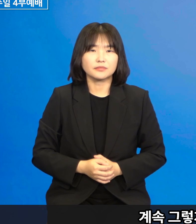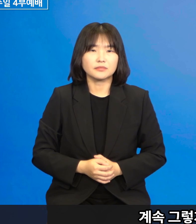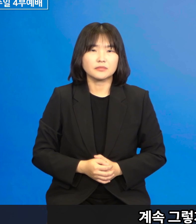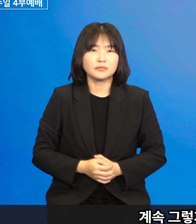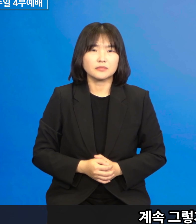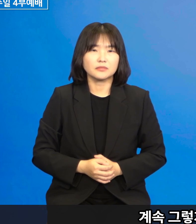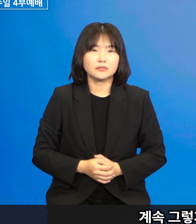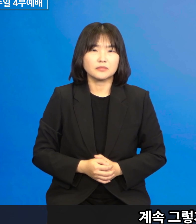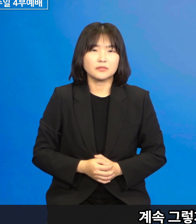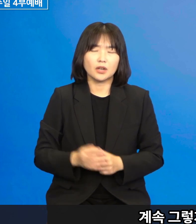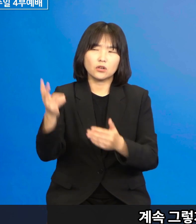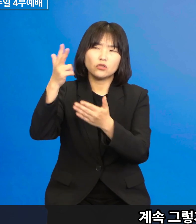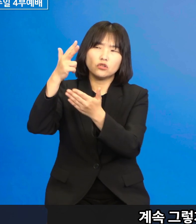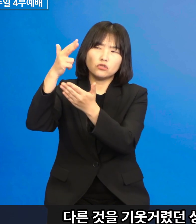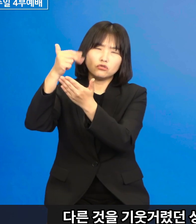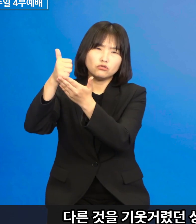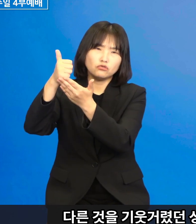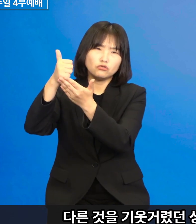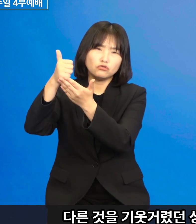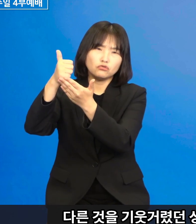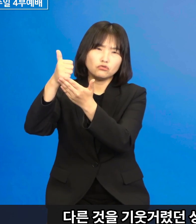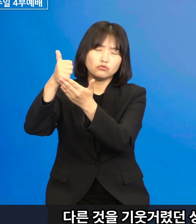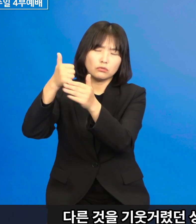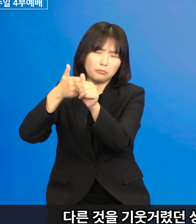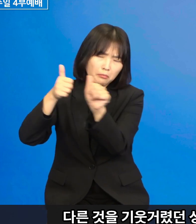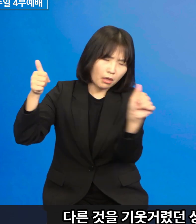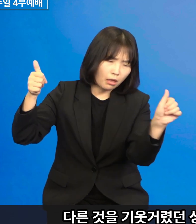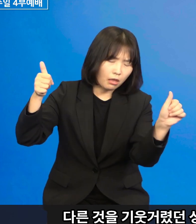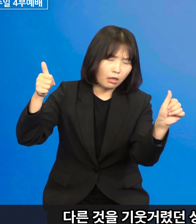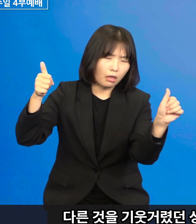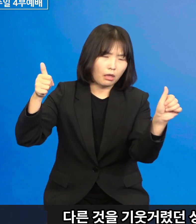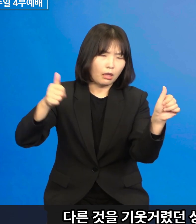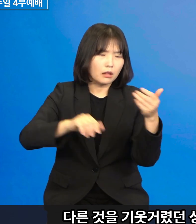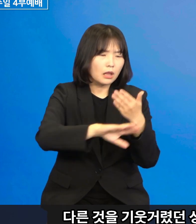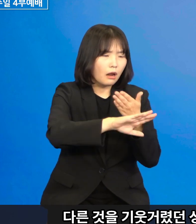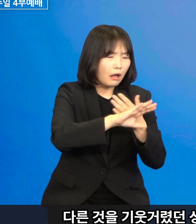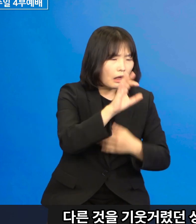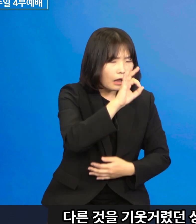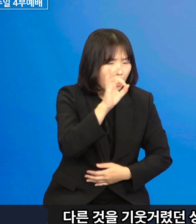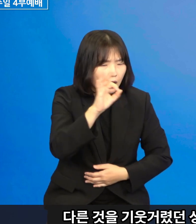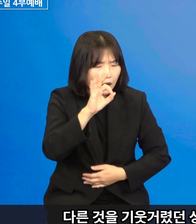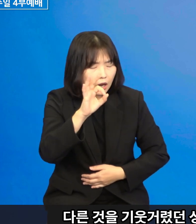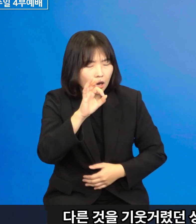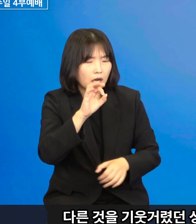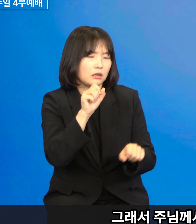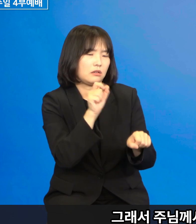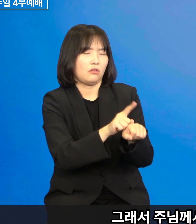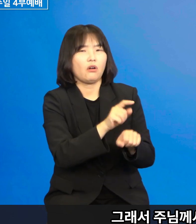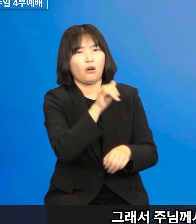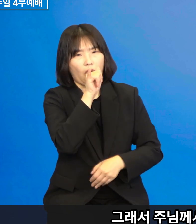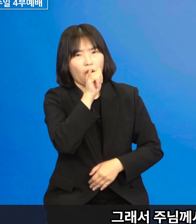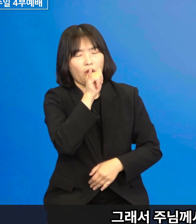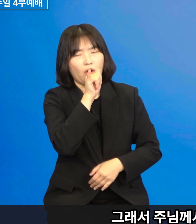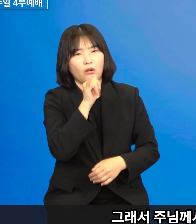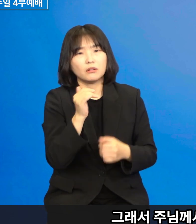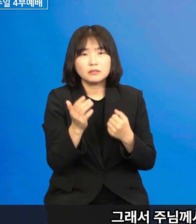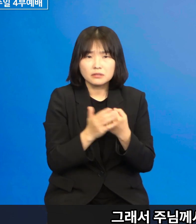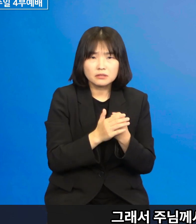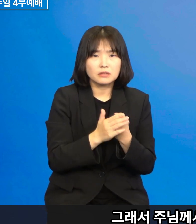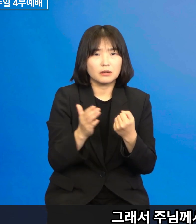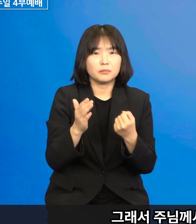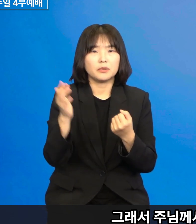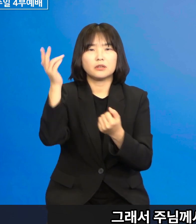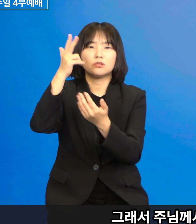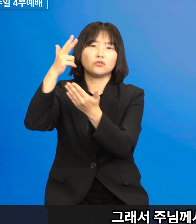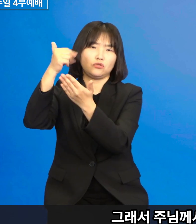계속 그렇게 주를 돌아서서 다른 것을 기웃거렸던 성향을 가지고 있었던 것입니다. 그래서